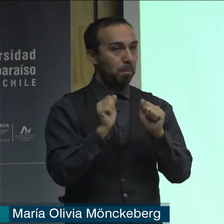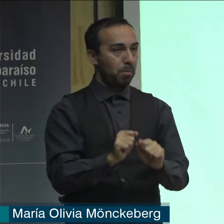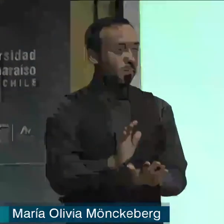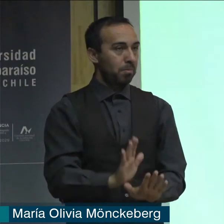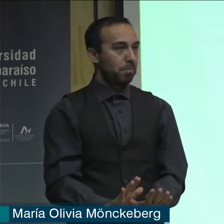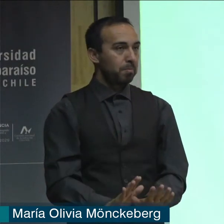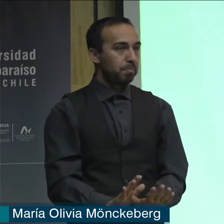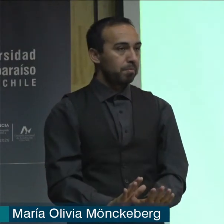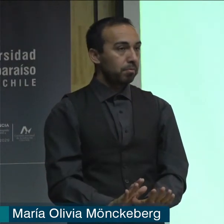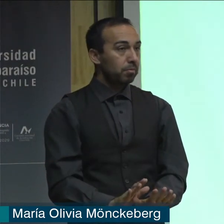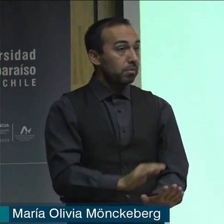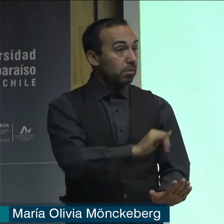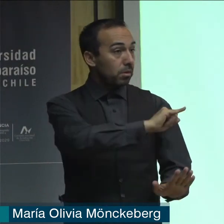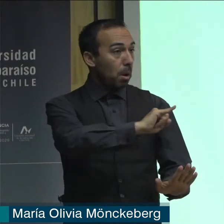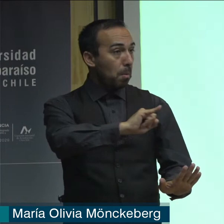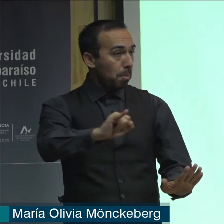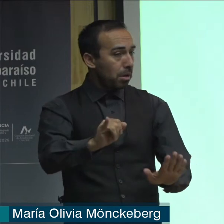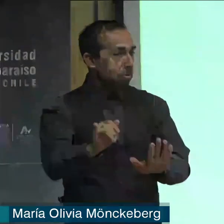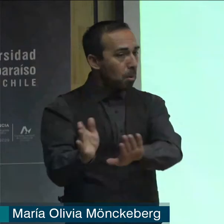luego